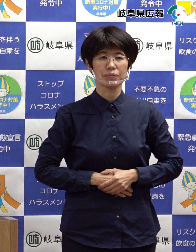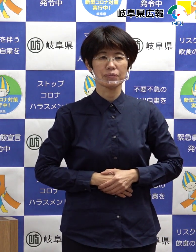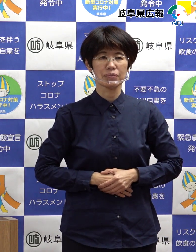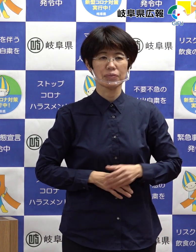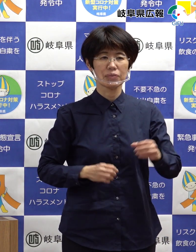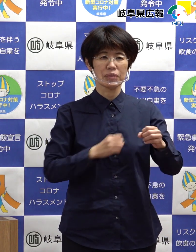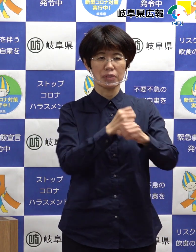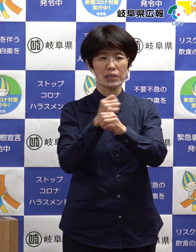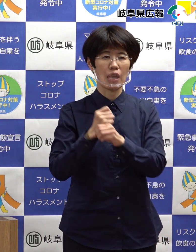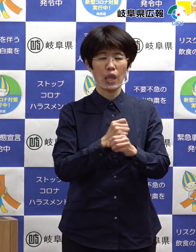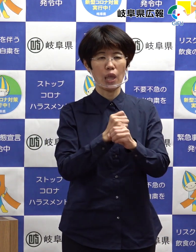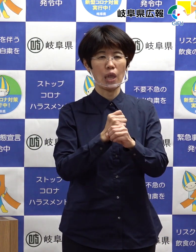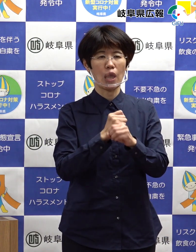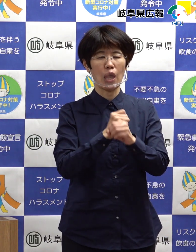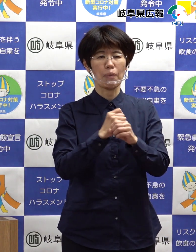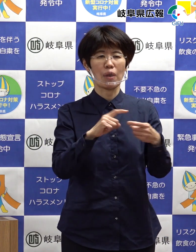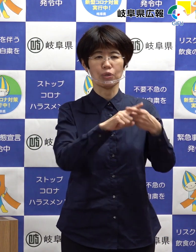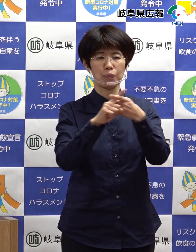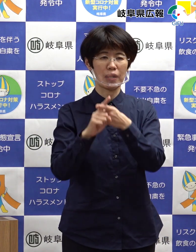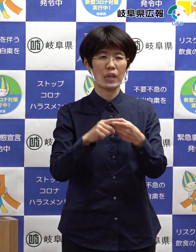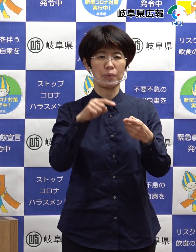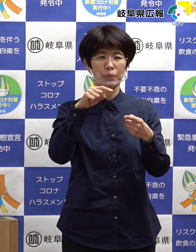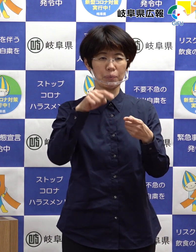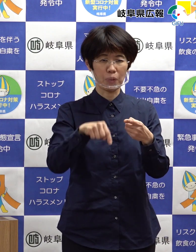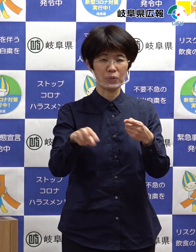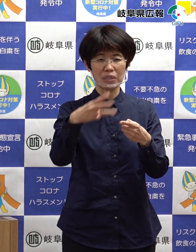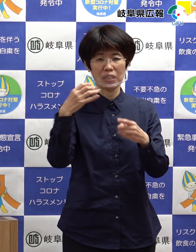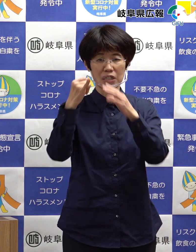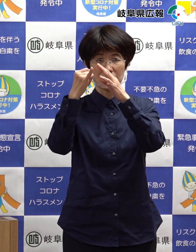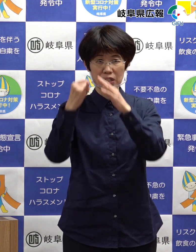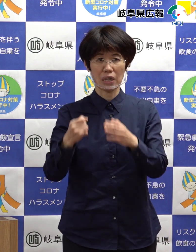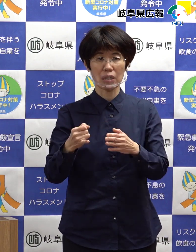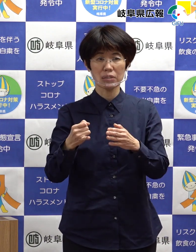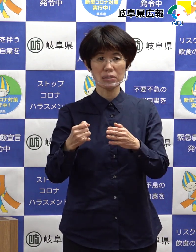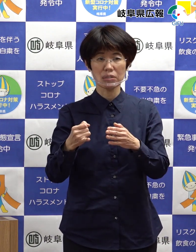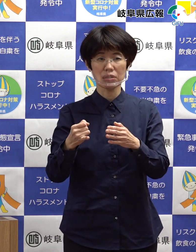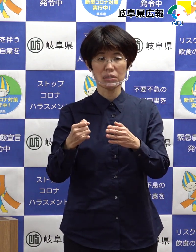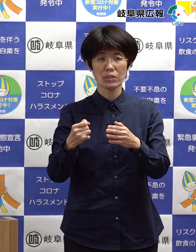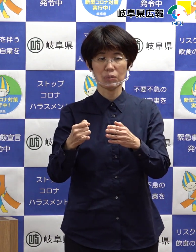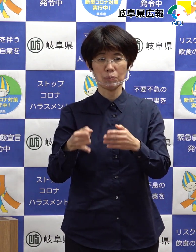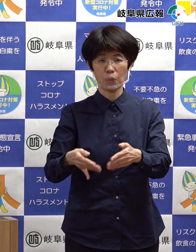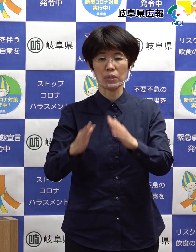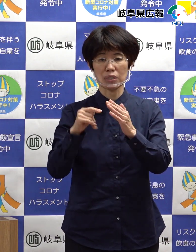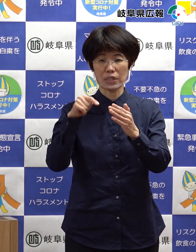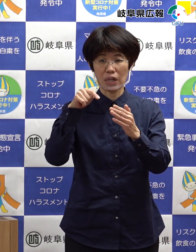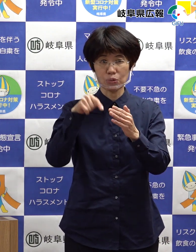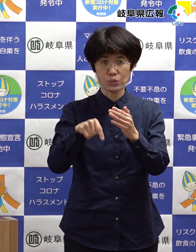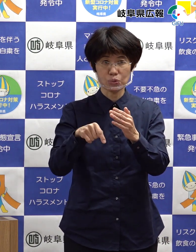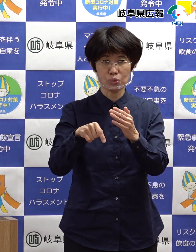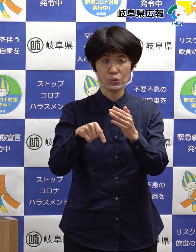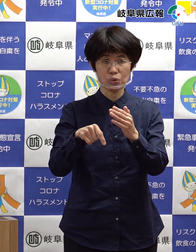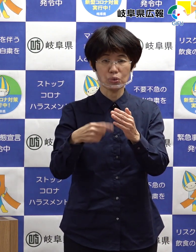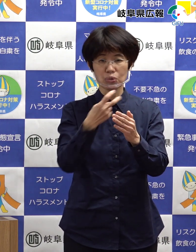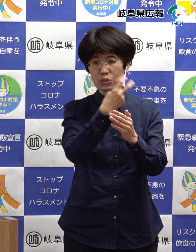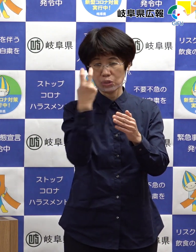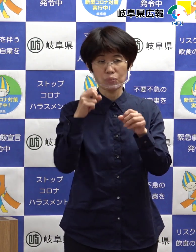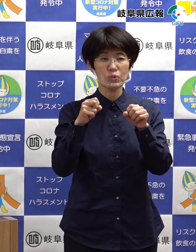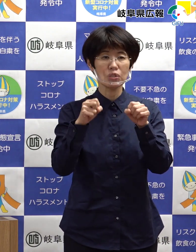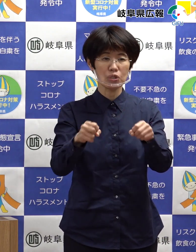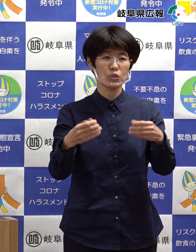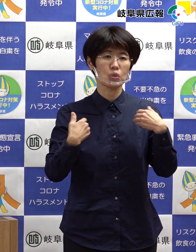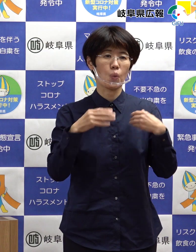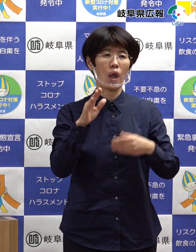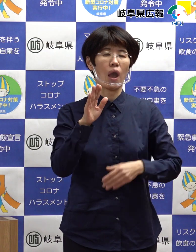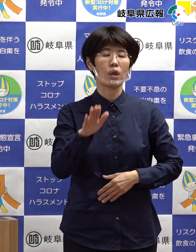競馬組合は競馬組合として自らの、その、まあ、第三者委員会を力を借りにせよですよ、あのきちっと調べる必要があったと思い